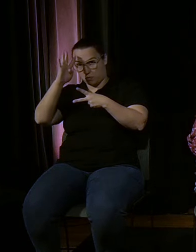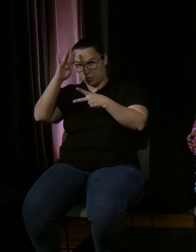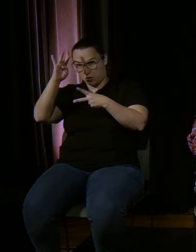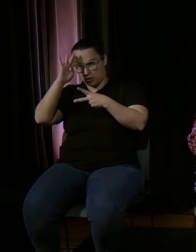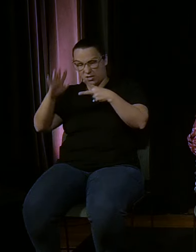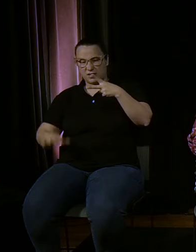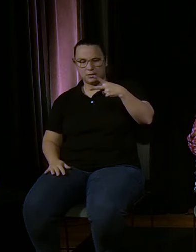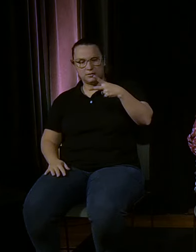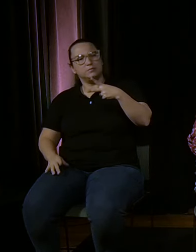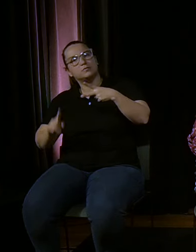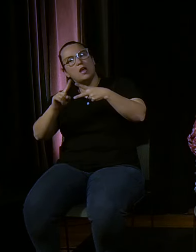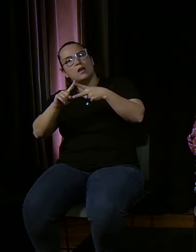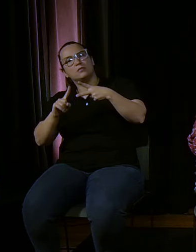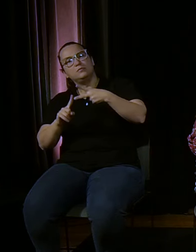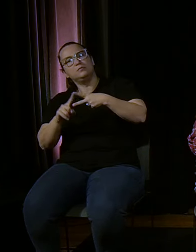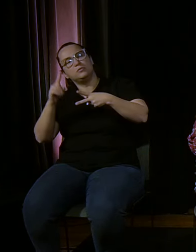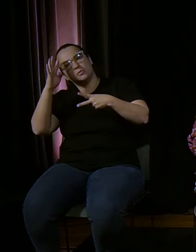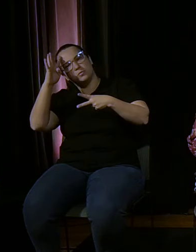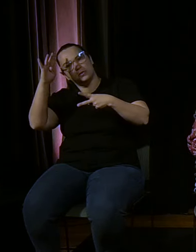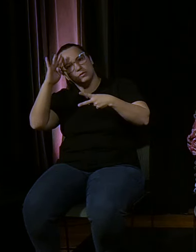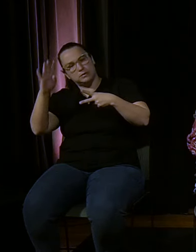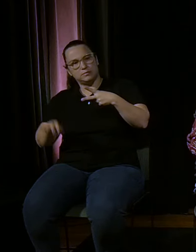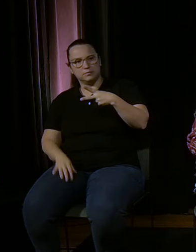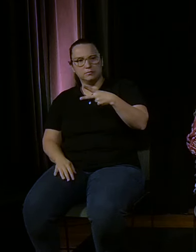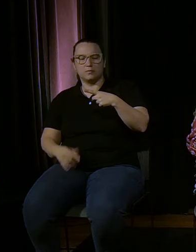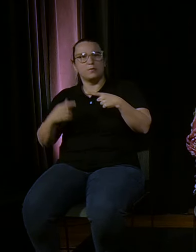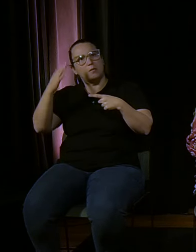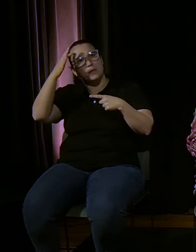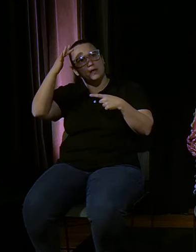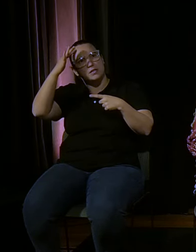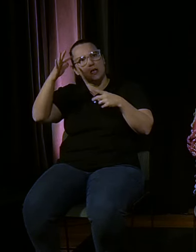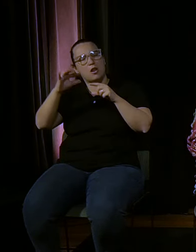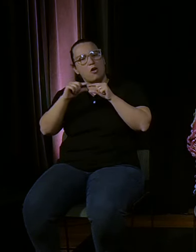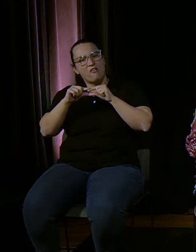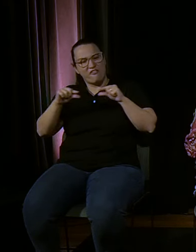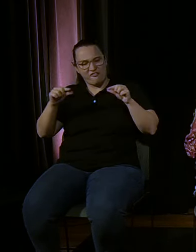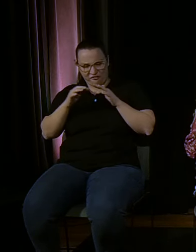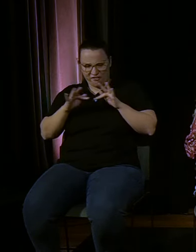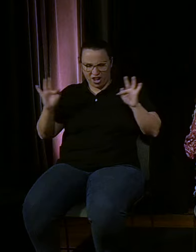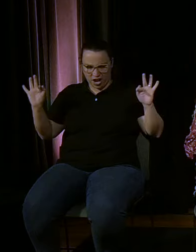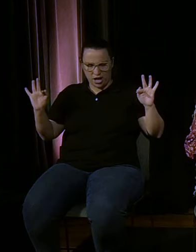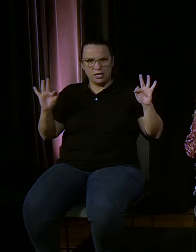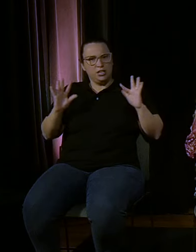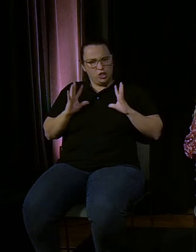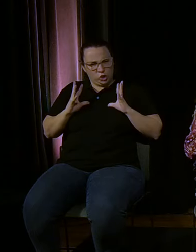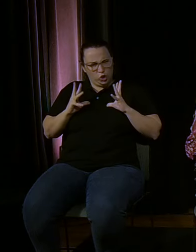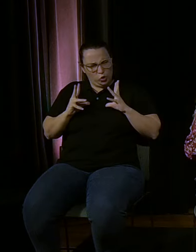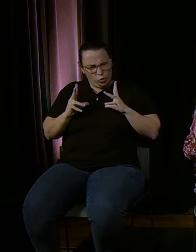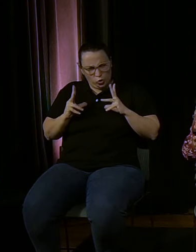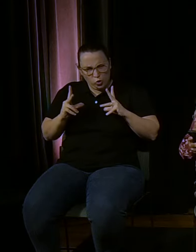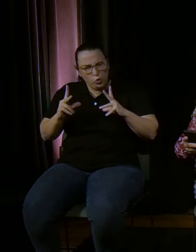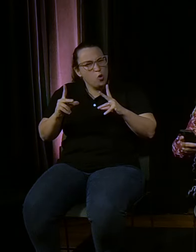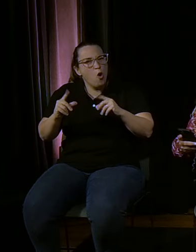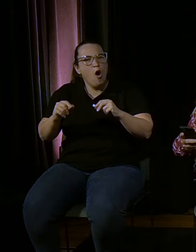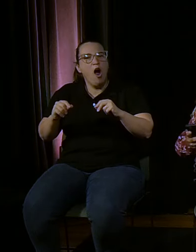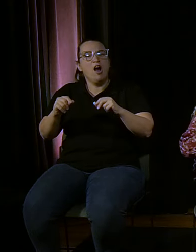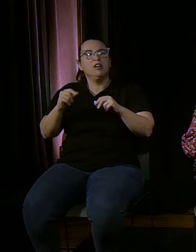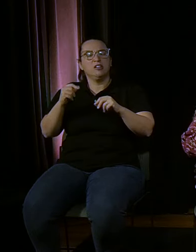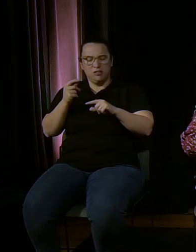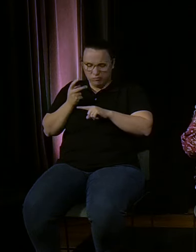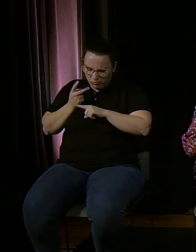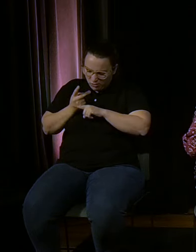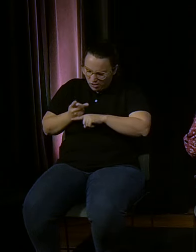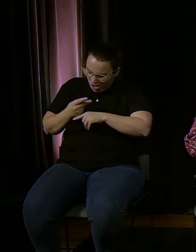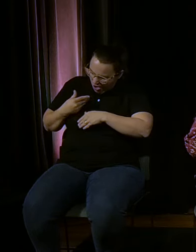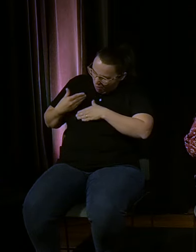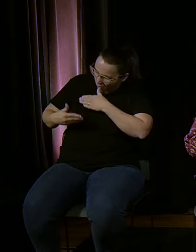Com a primeira, eu fiquei pensando em uma frase que ela traz, dizendo que toda a nossa dimensão para buscar o